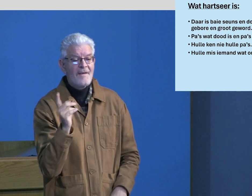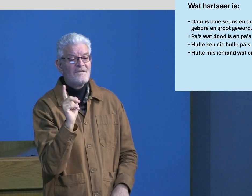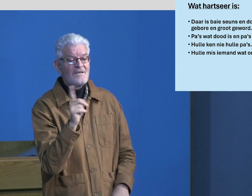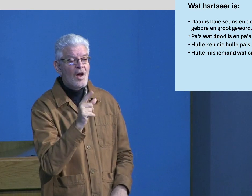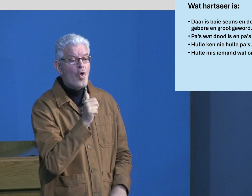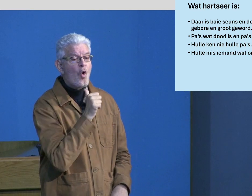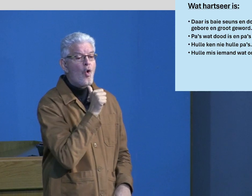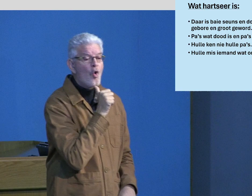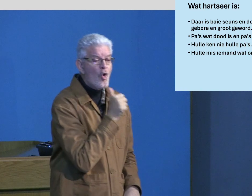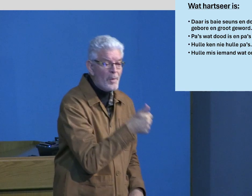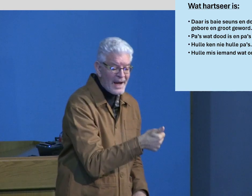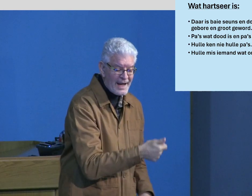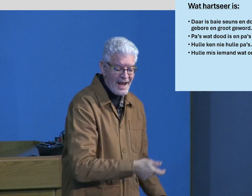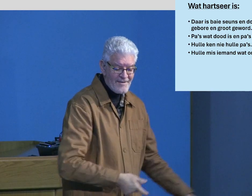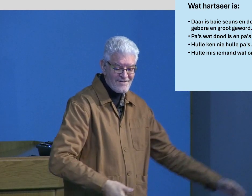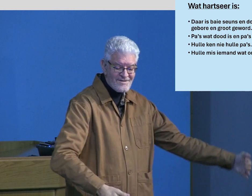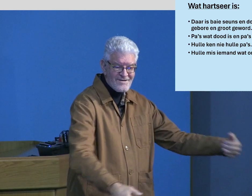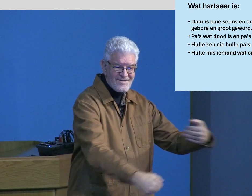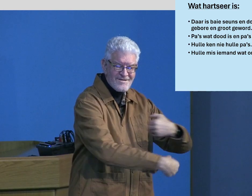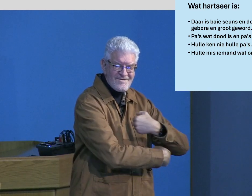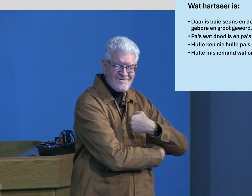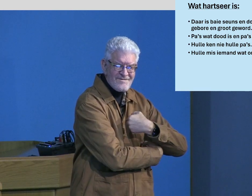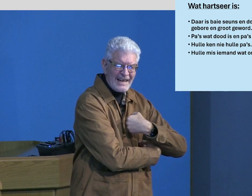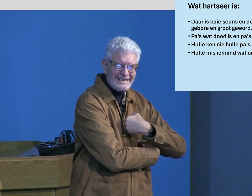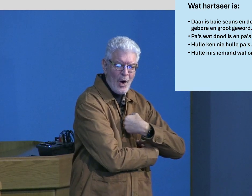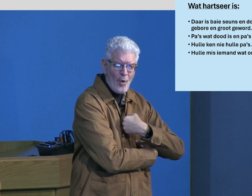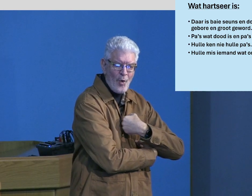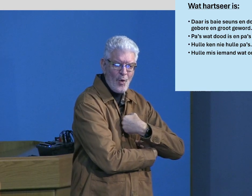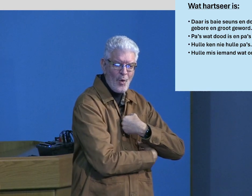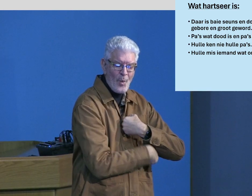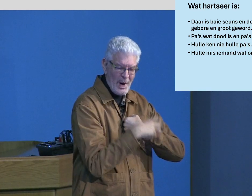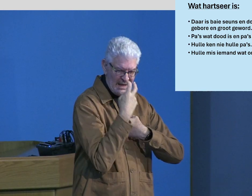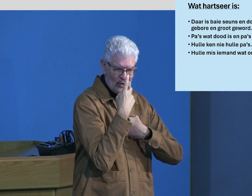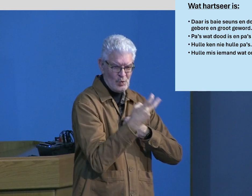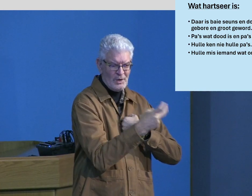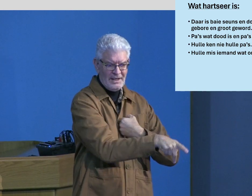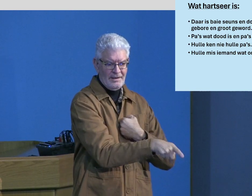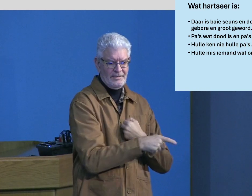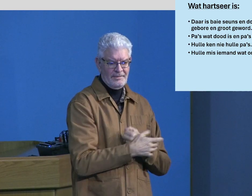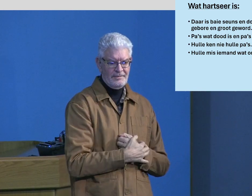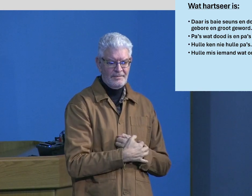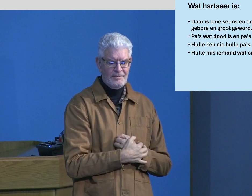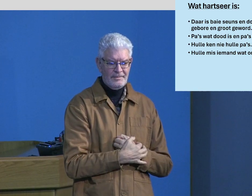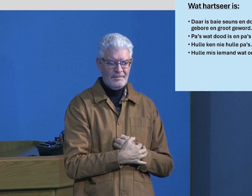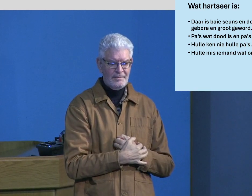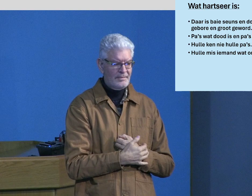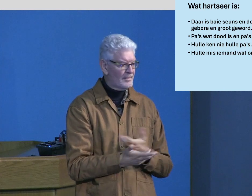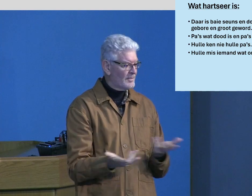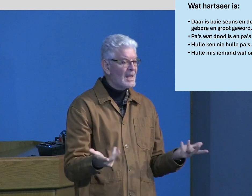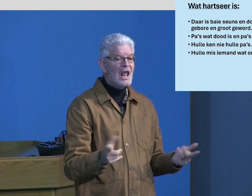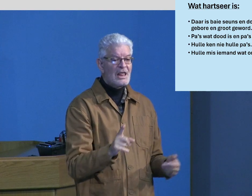Kinders mis iemand wat vir hulle omgee en wat hulle vashou. Kinders soek dit.